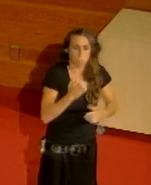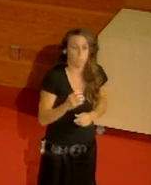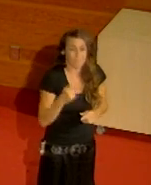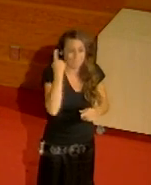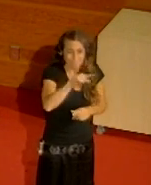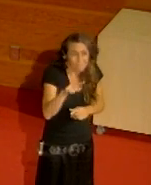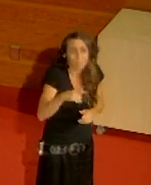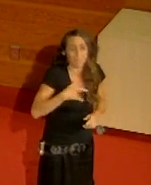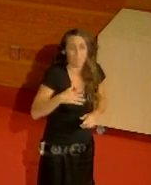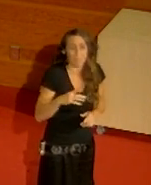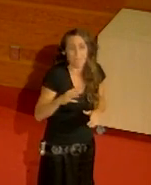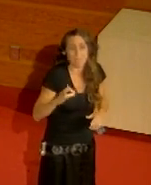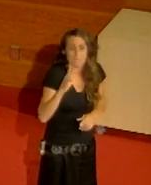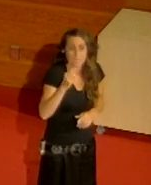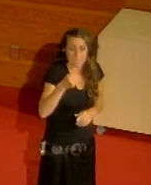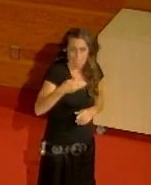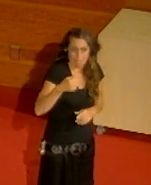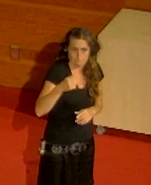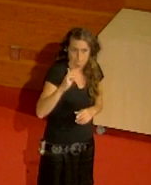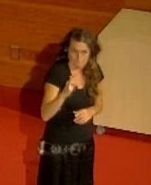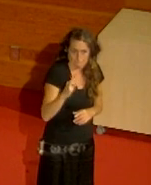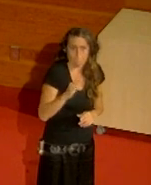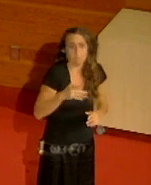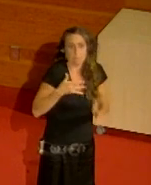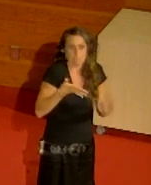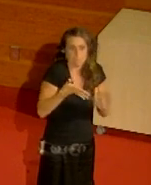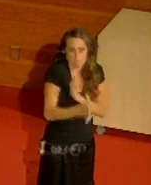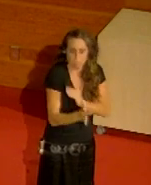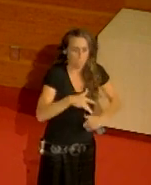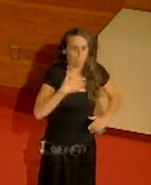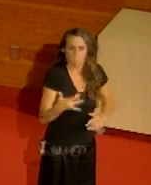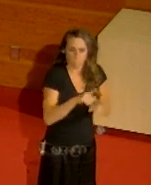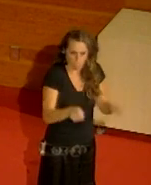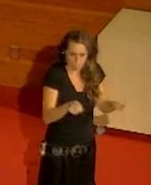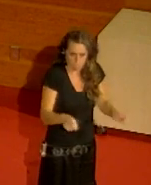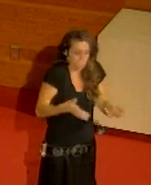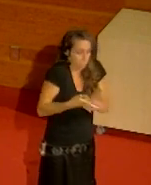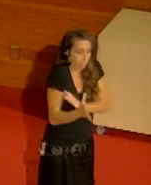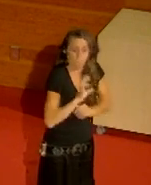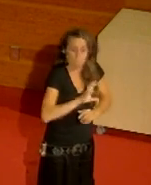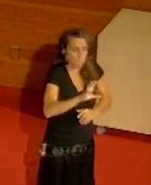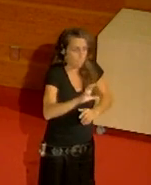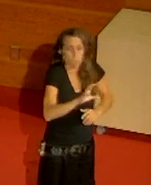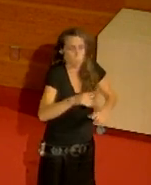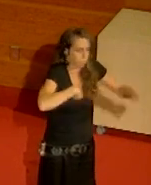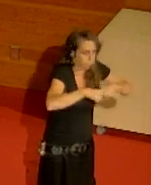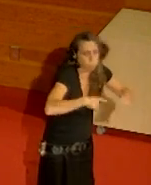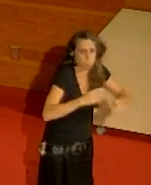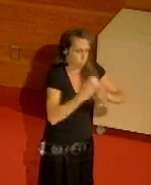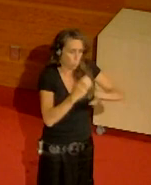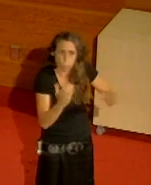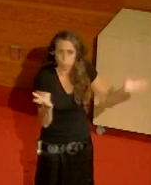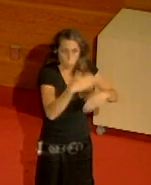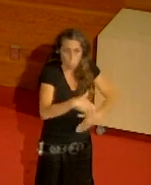judío pues ese día en Israel no hay transporte público no hay autobuses ni trenes en todo el país lo cual molesta a la